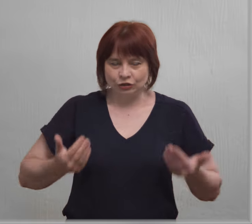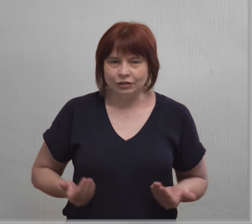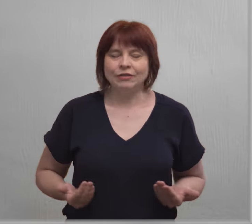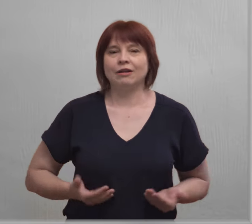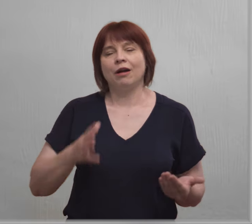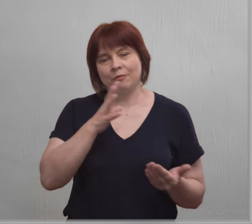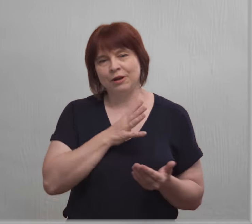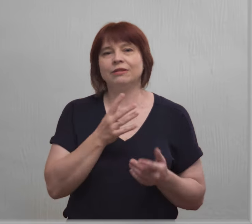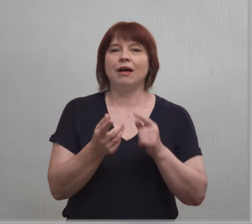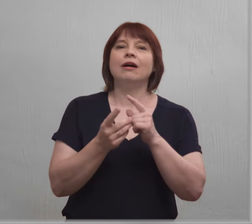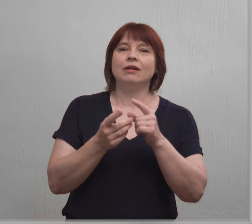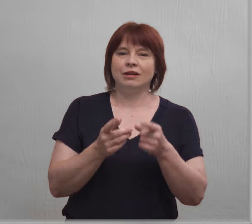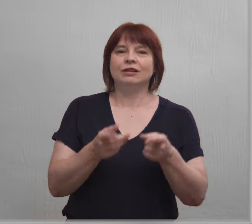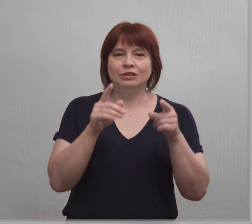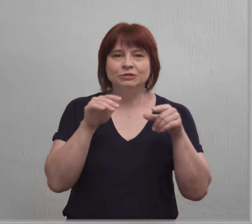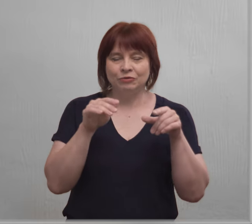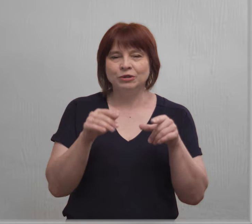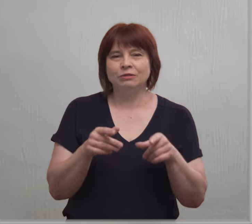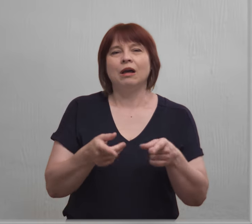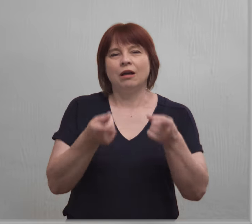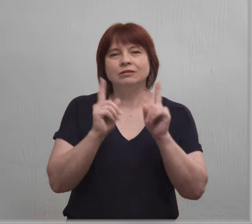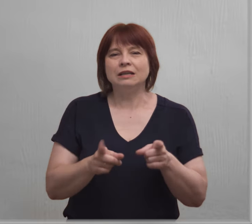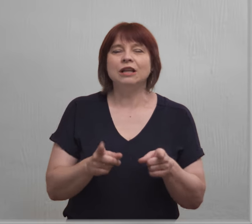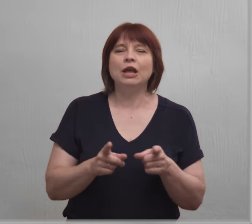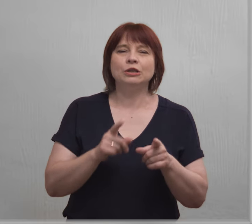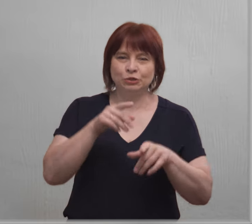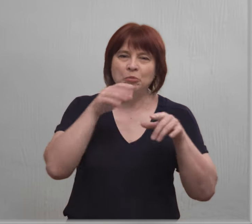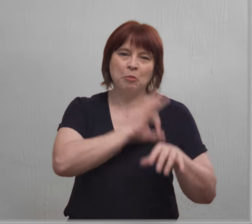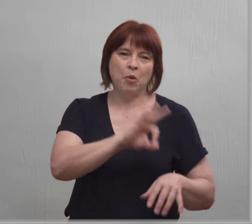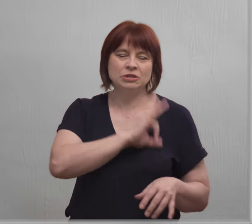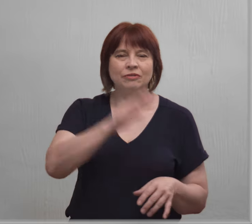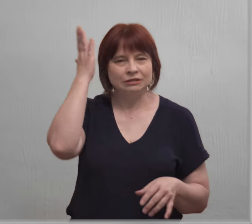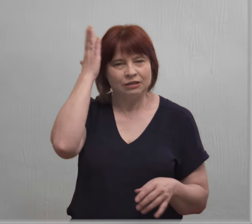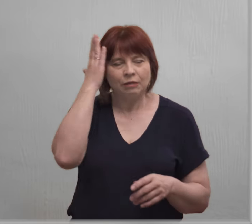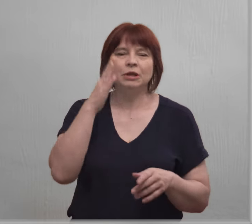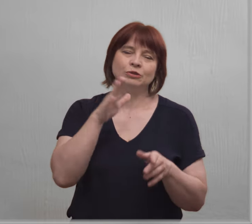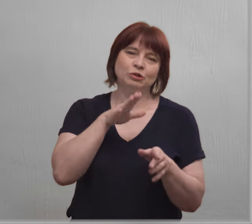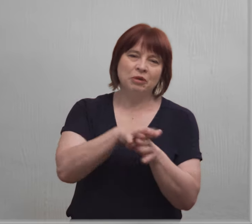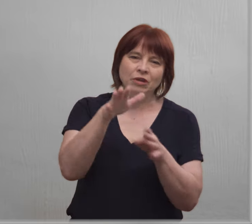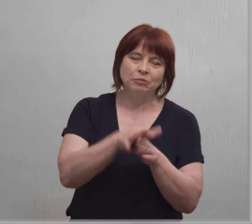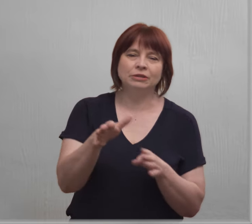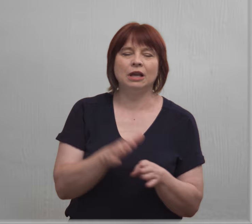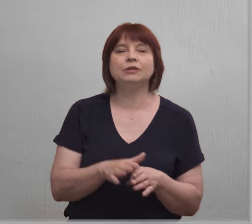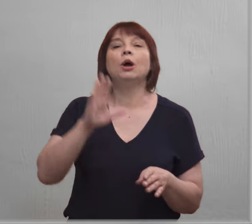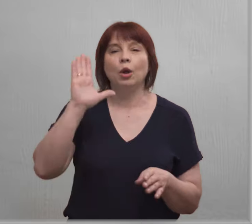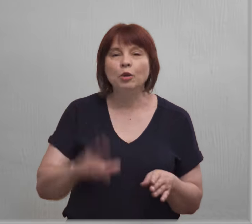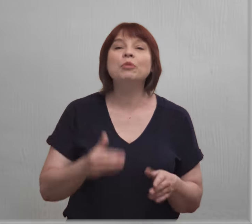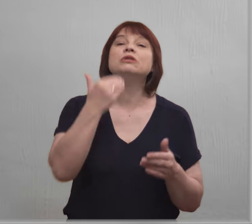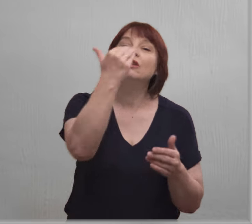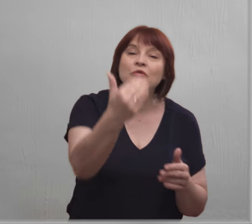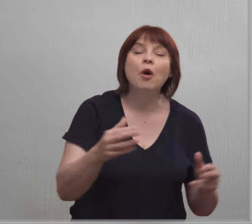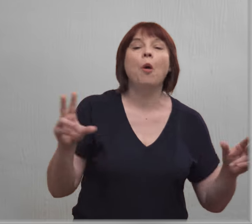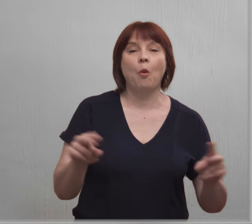из нас видит эту способность и живет этим, тем, что дал Господь во имя Иисуса Христа. И пускай успех во имя